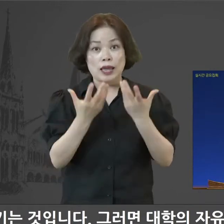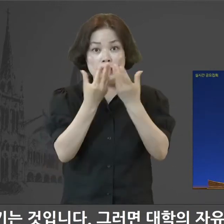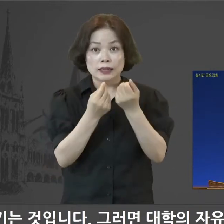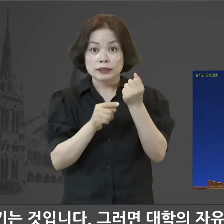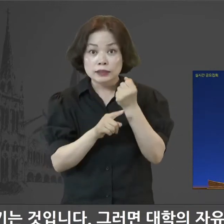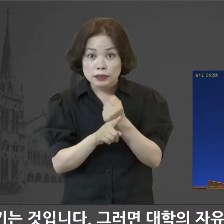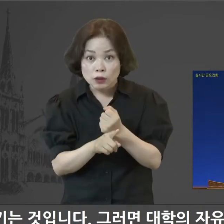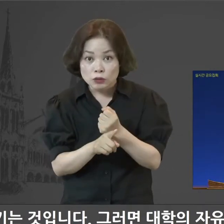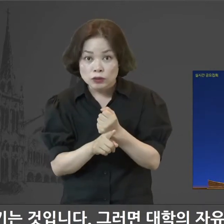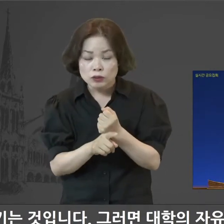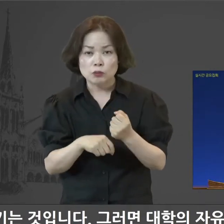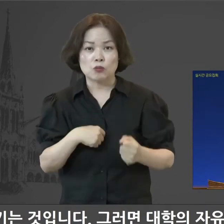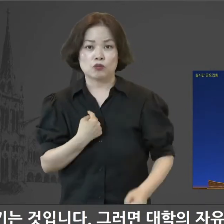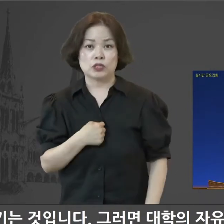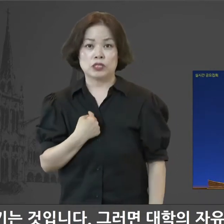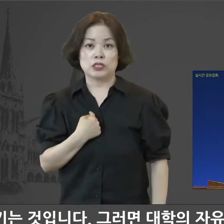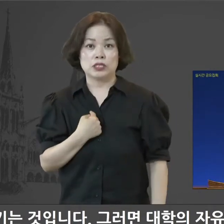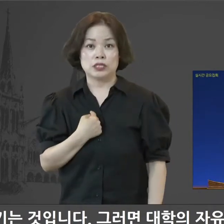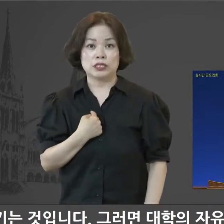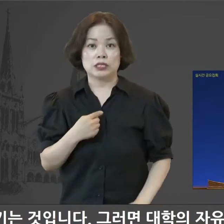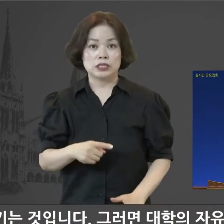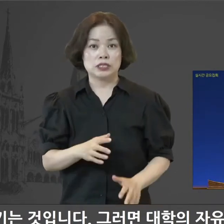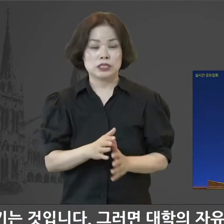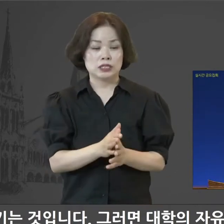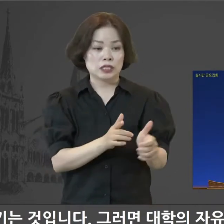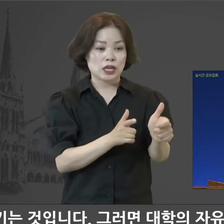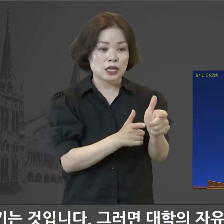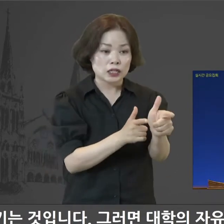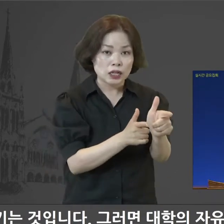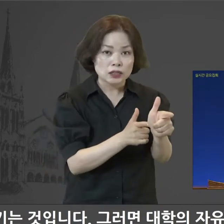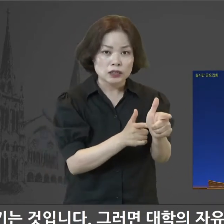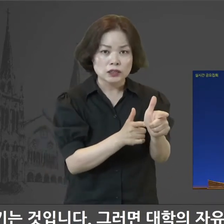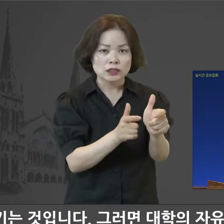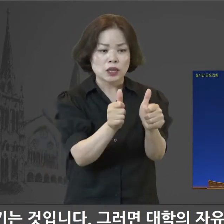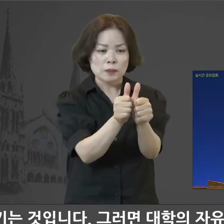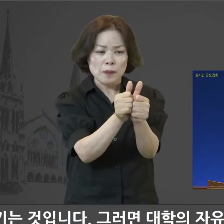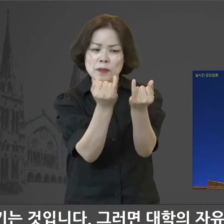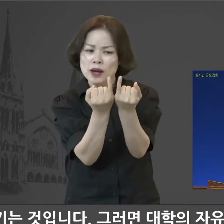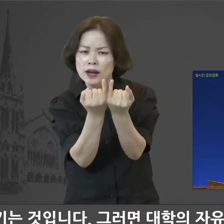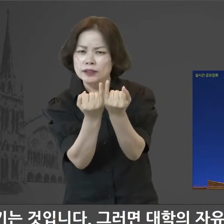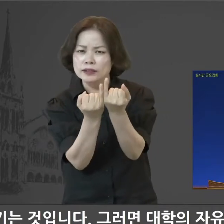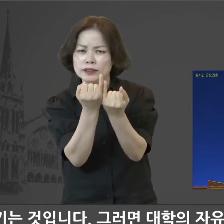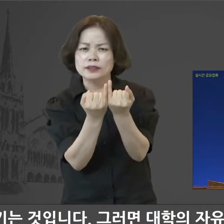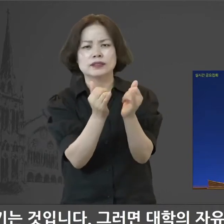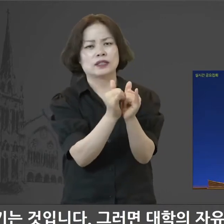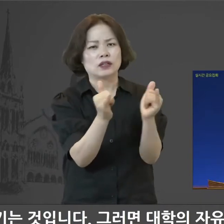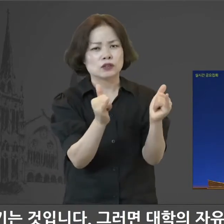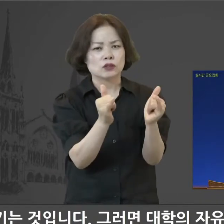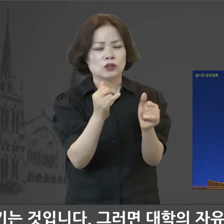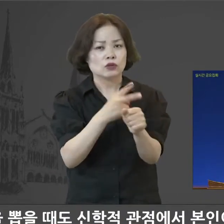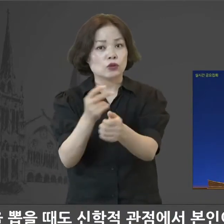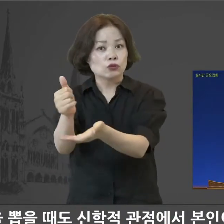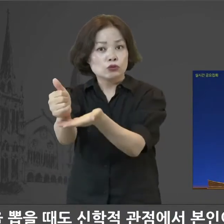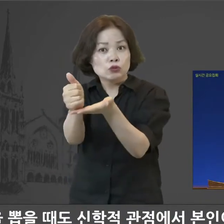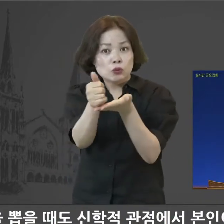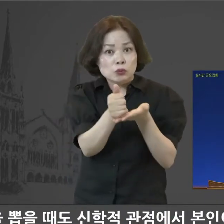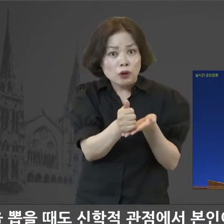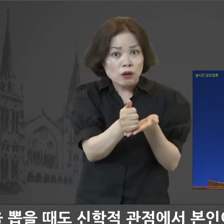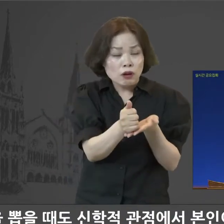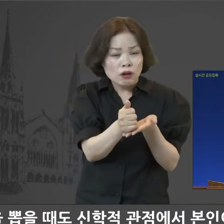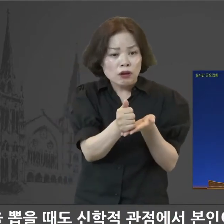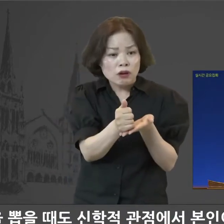들어서 본인이 지금 성소수자라고 밝히신 분을 교수로 초빙하거나 교직원으로